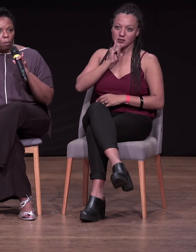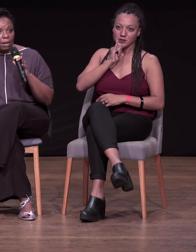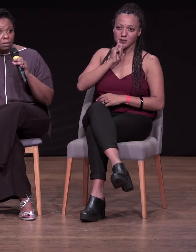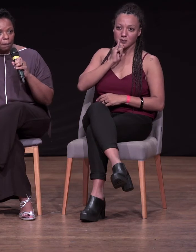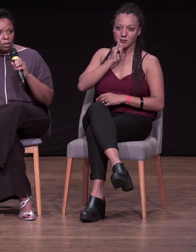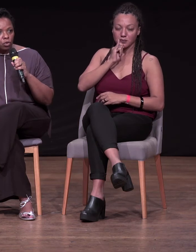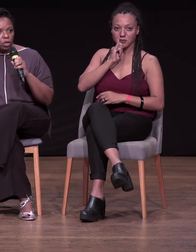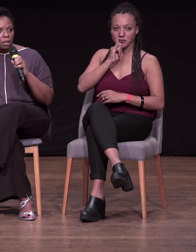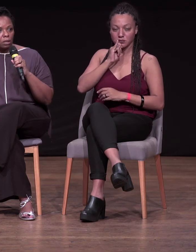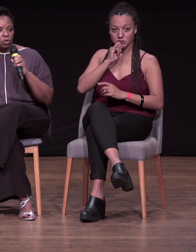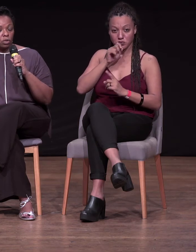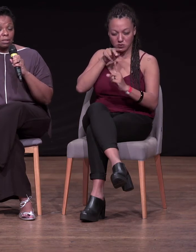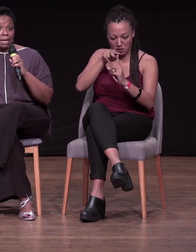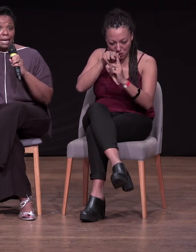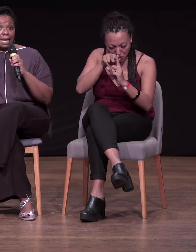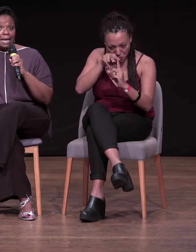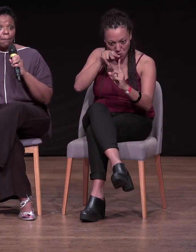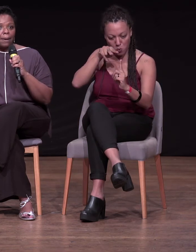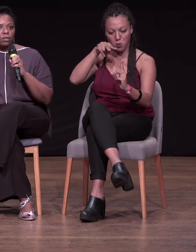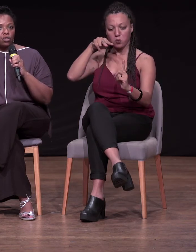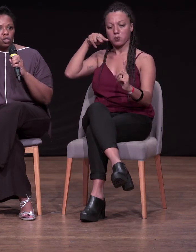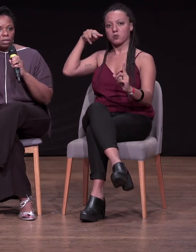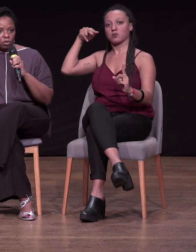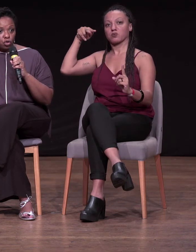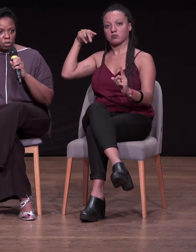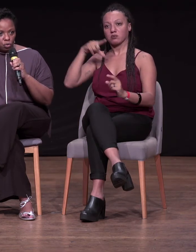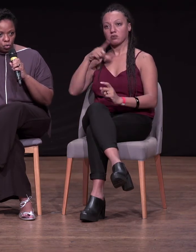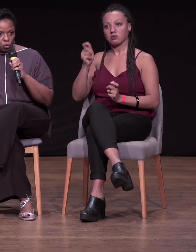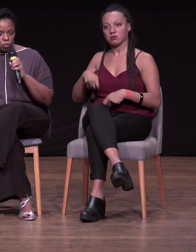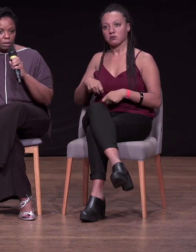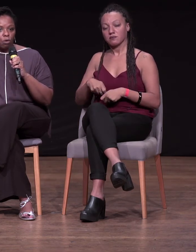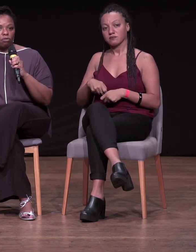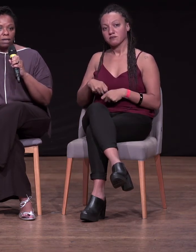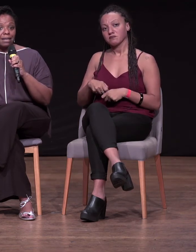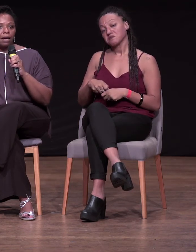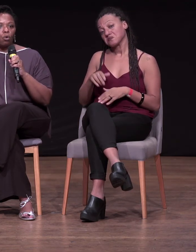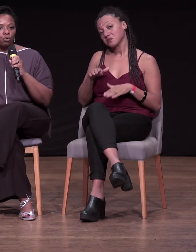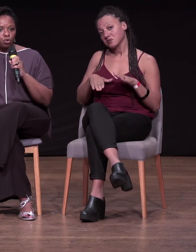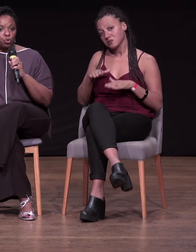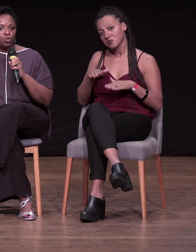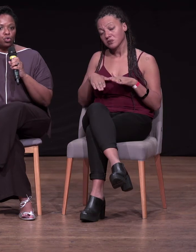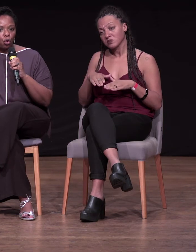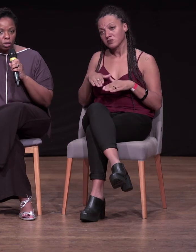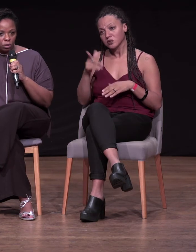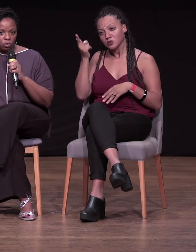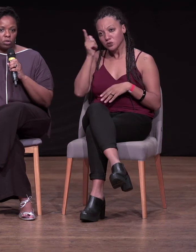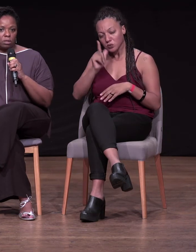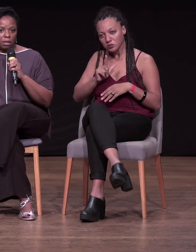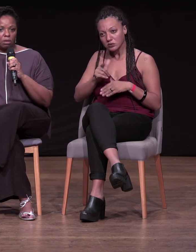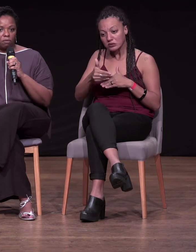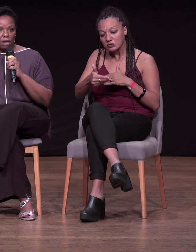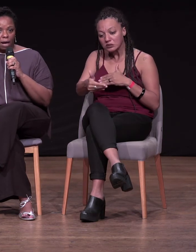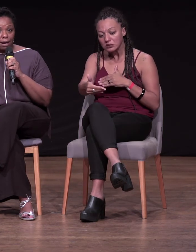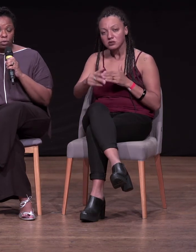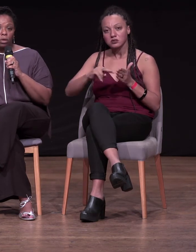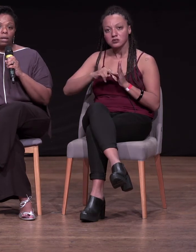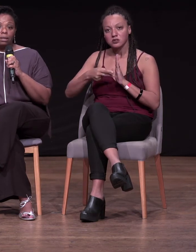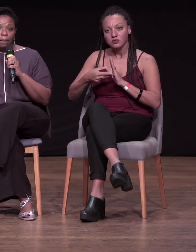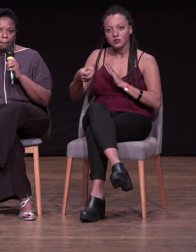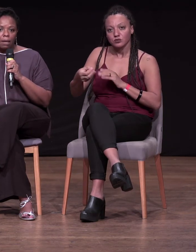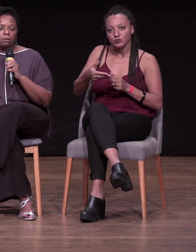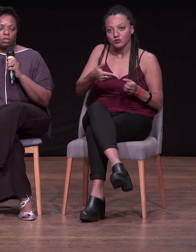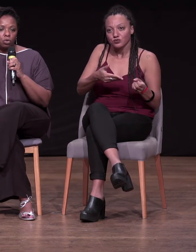perspectivas um pouco mais abrangentes. E, a partir disso, talvez reconstruções de